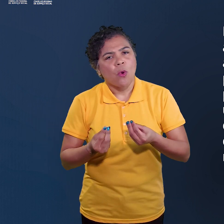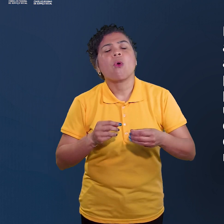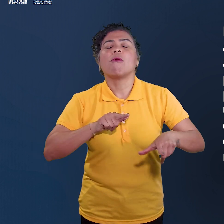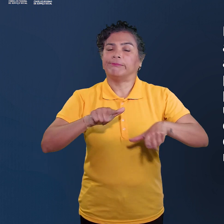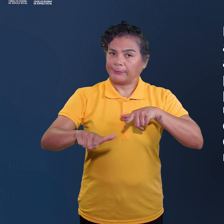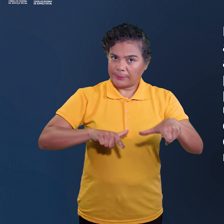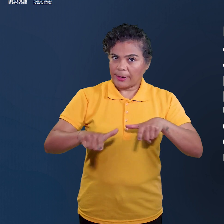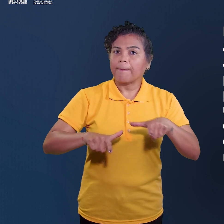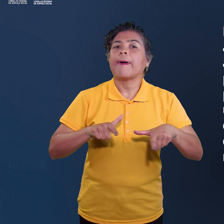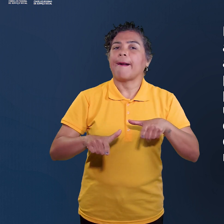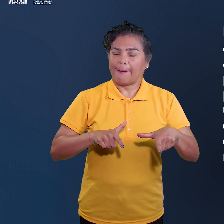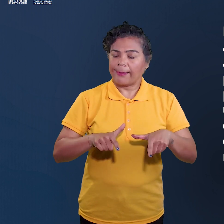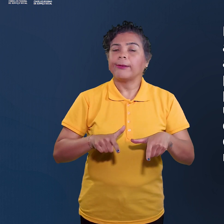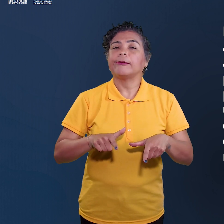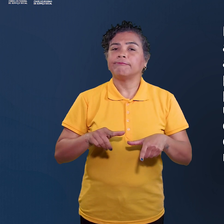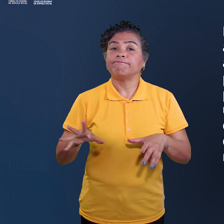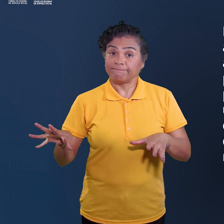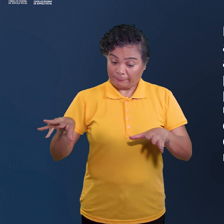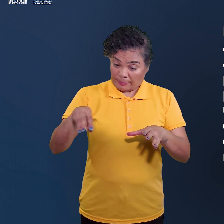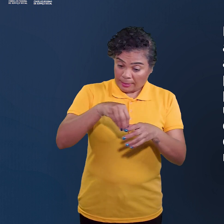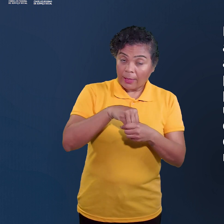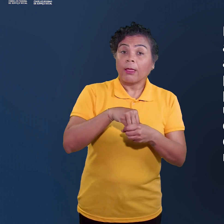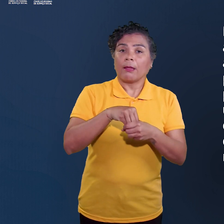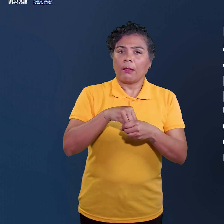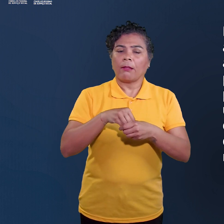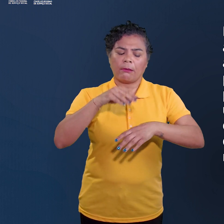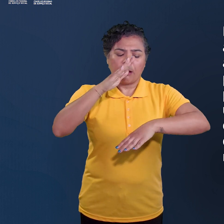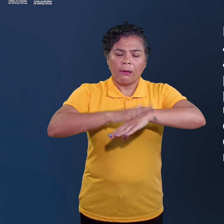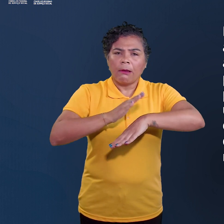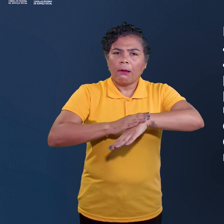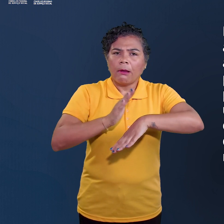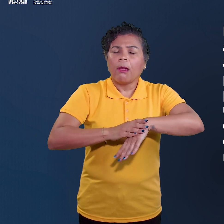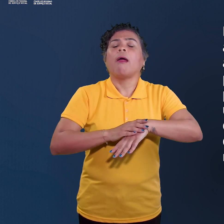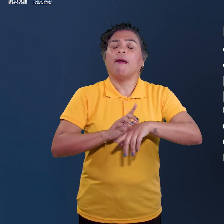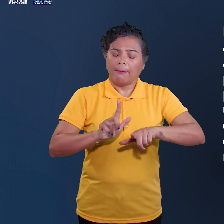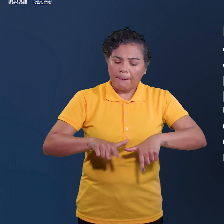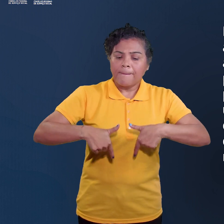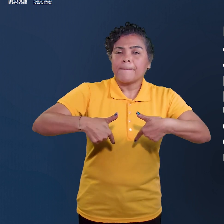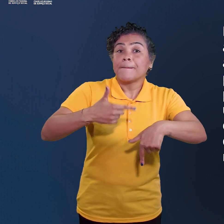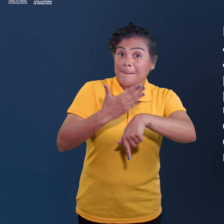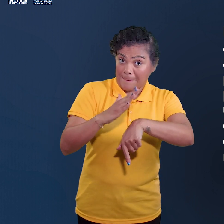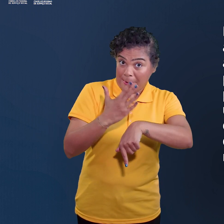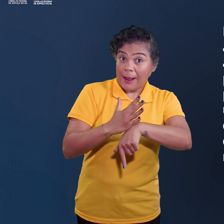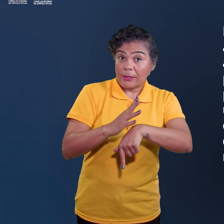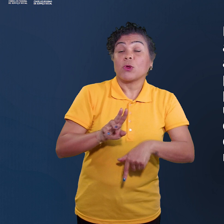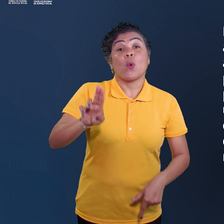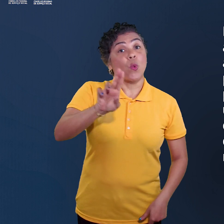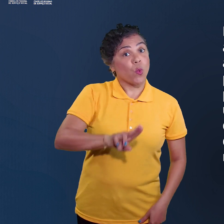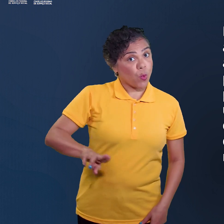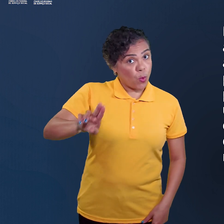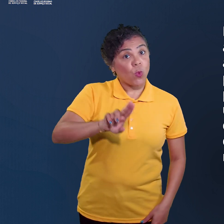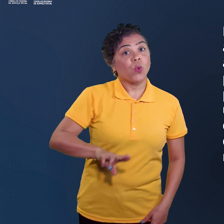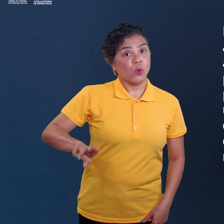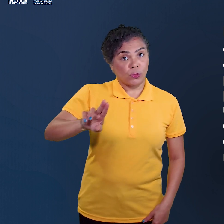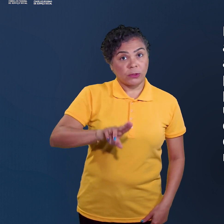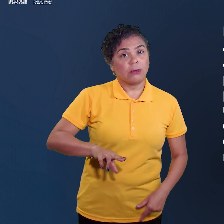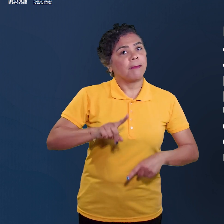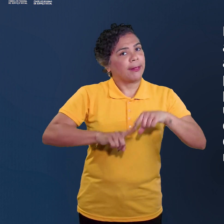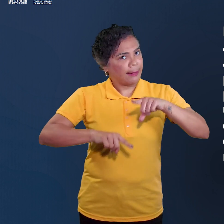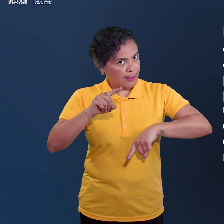CF materiais utilizados pelas e pelos assentes sociais em sua atuação que auxiliam os